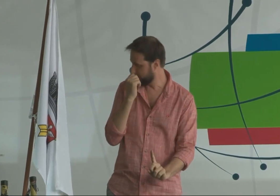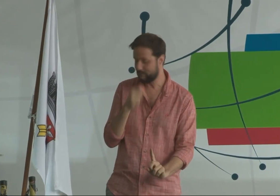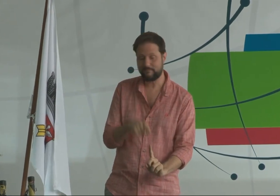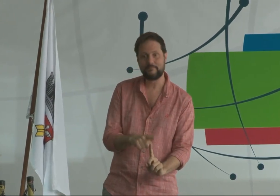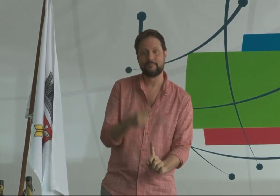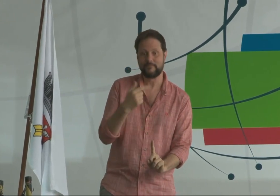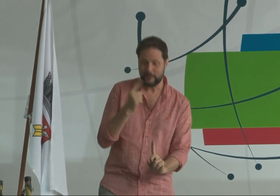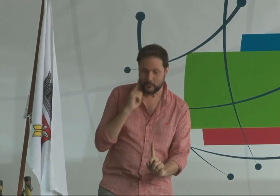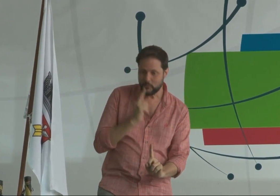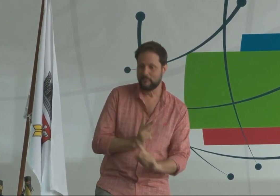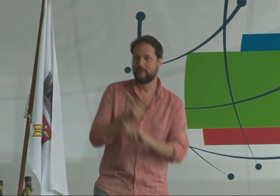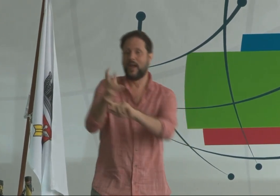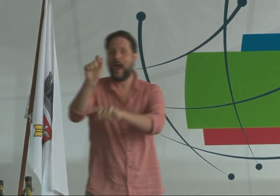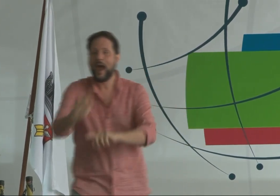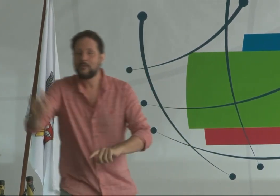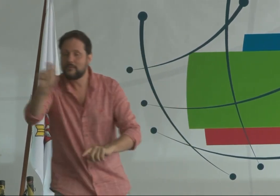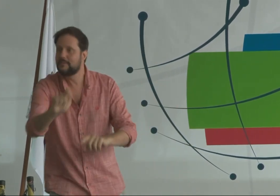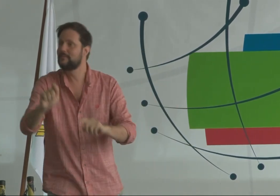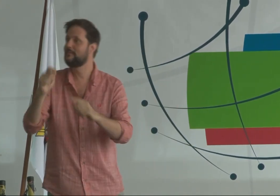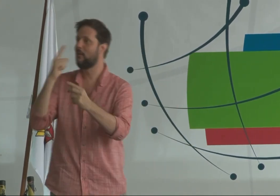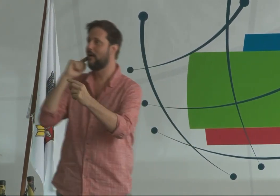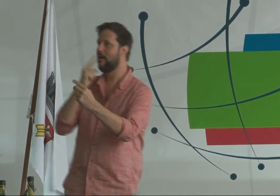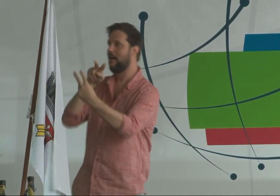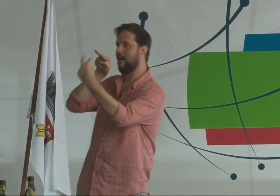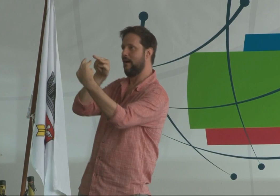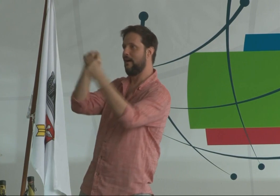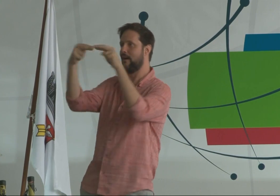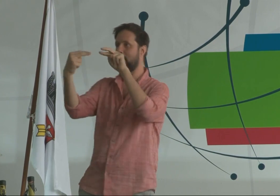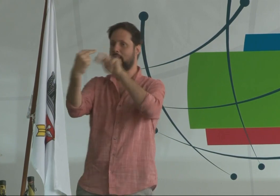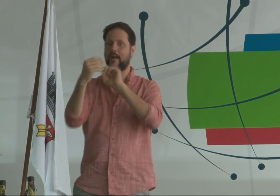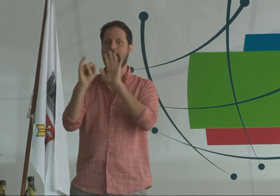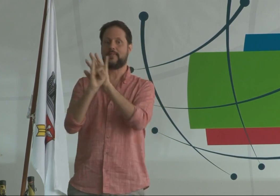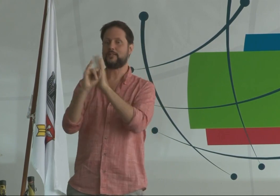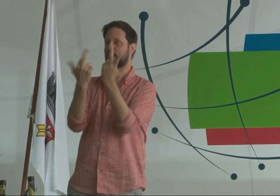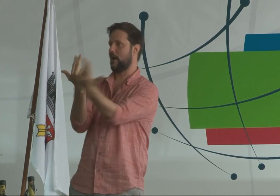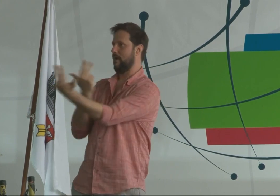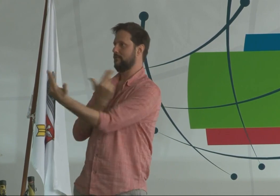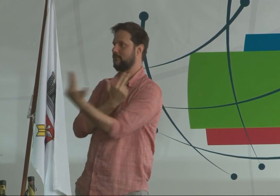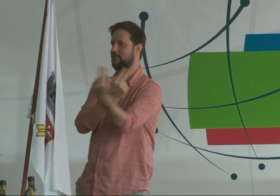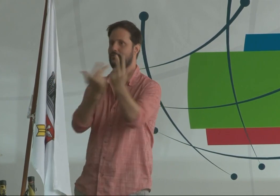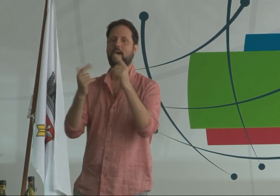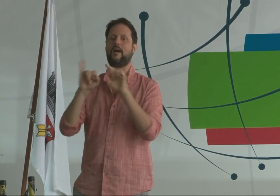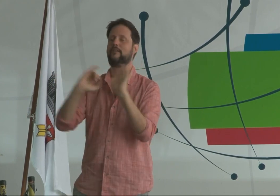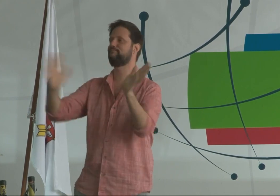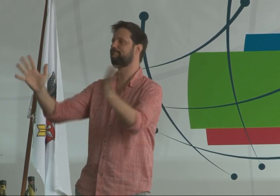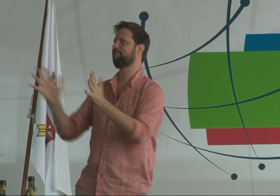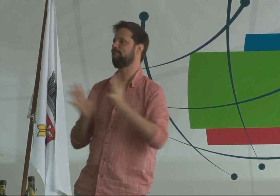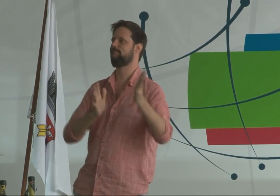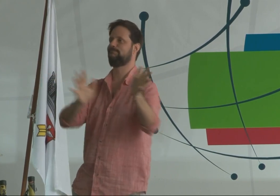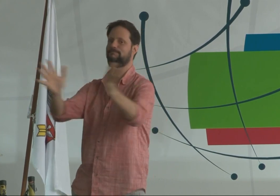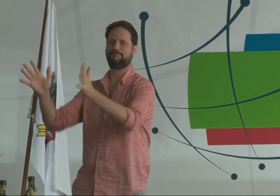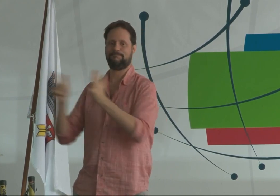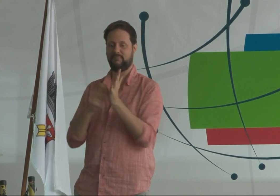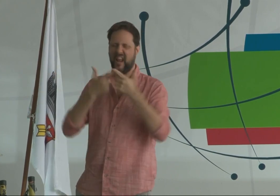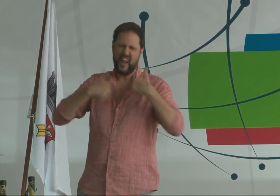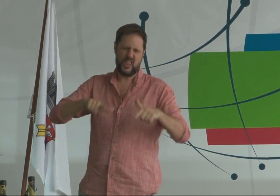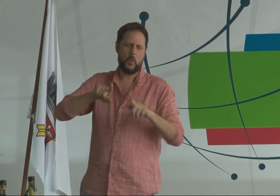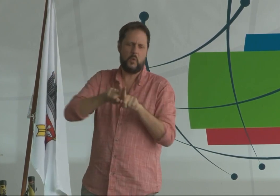foi muito efetiva, porque os meus pais eram ouvintes, e foi nesse contexto de frequentar as associações que eu pude estabelecer em relação aos meus